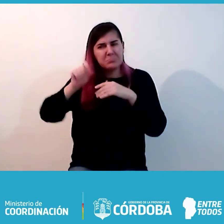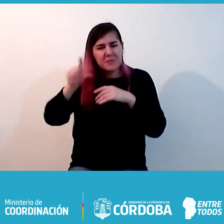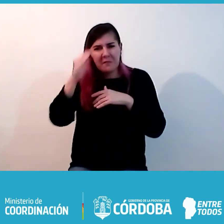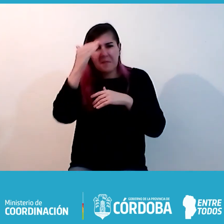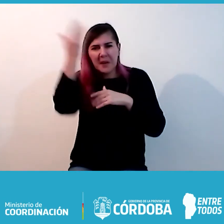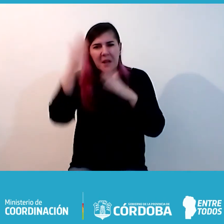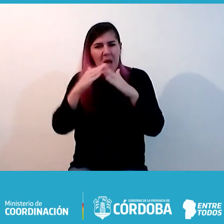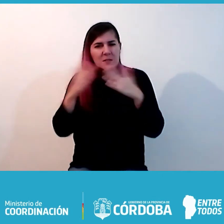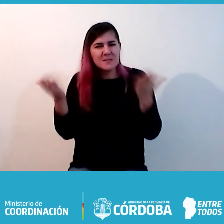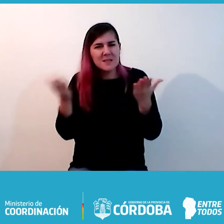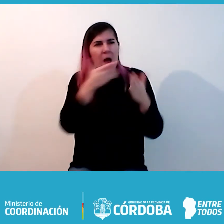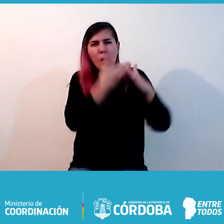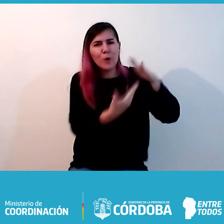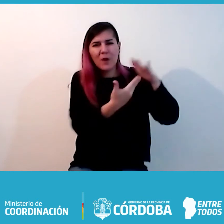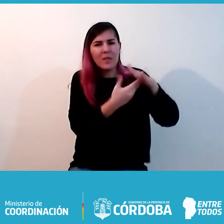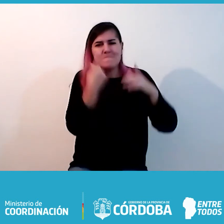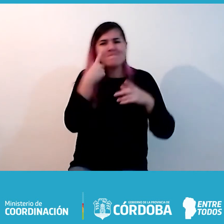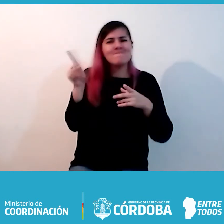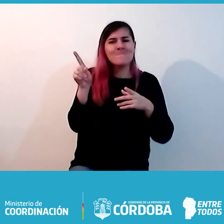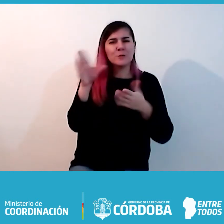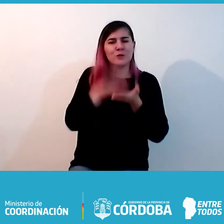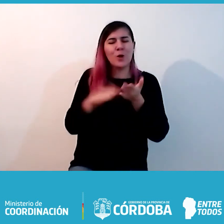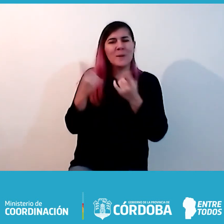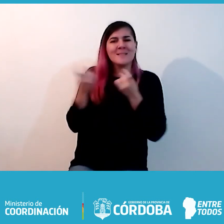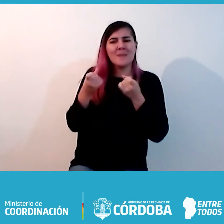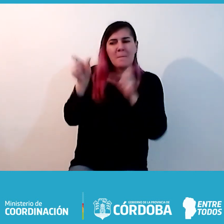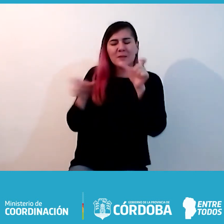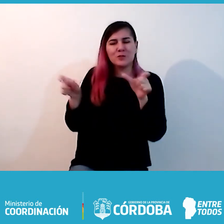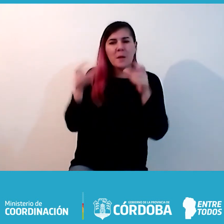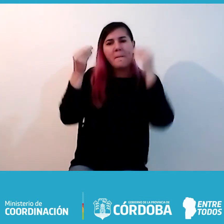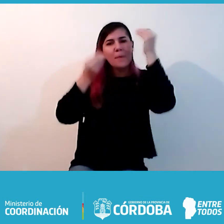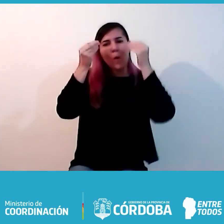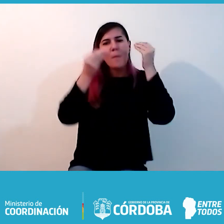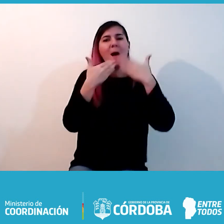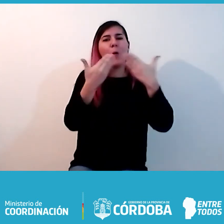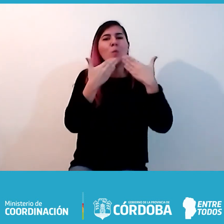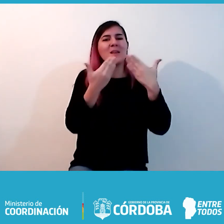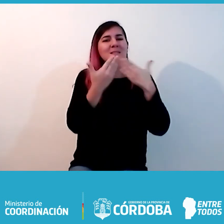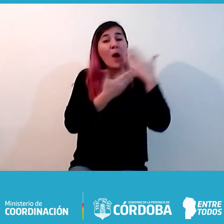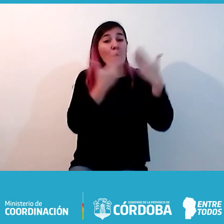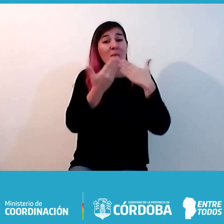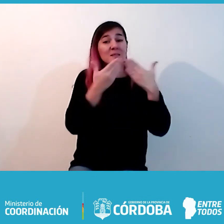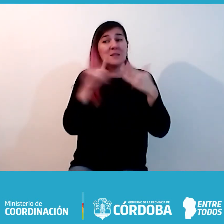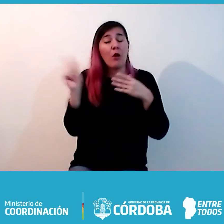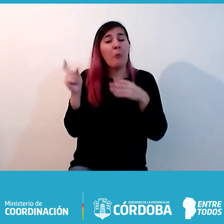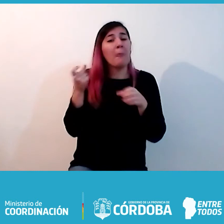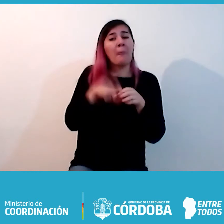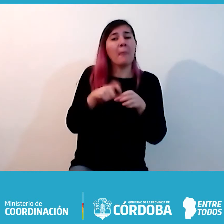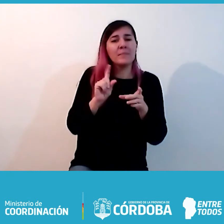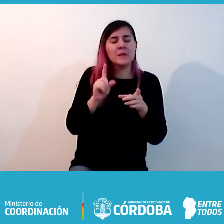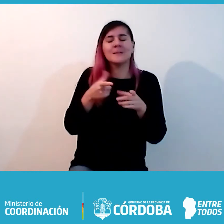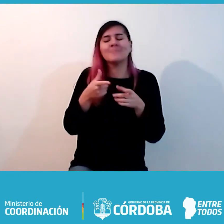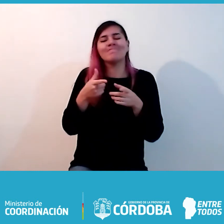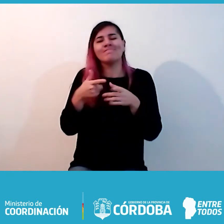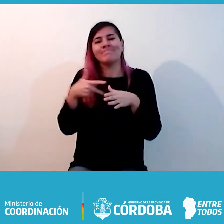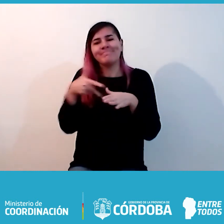conocen sobre las necesidades reales de la gente y se preocupa por el hecho de que esta audiencia no es vinculante. Se interrumpe la conexión, por lo que se